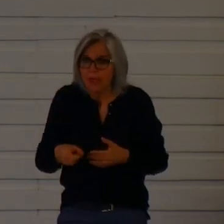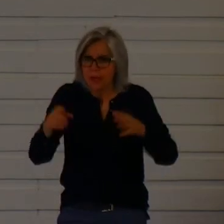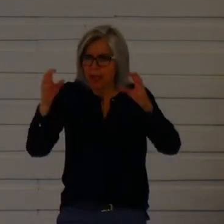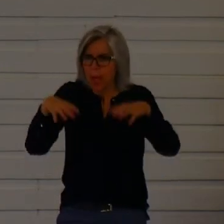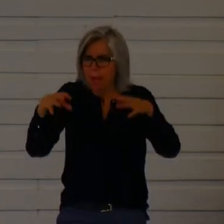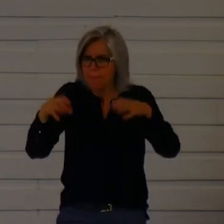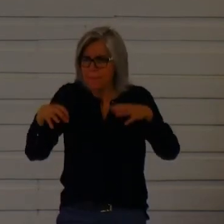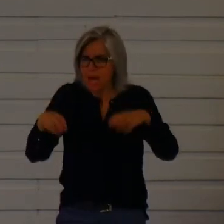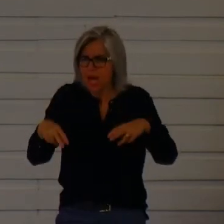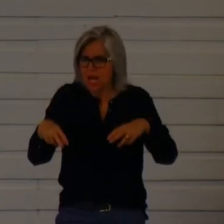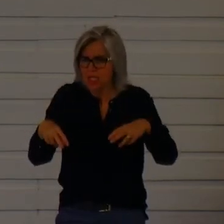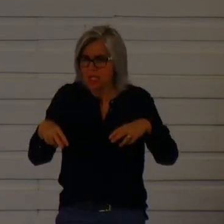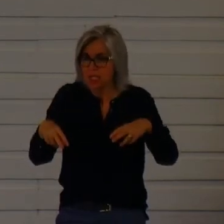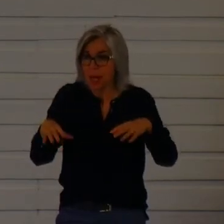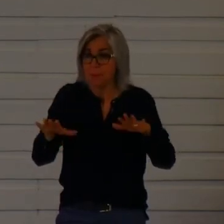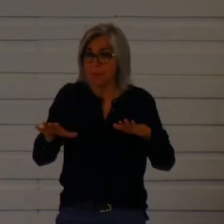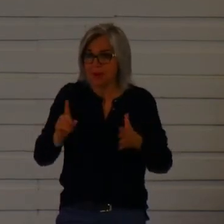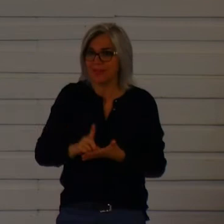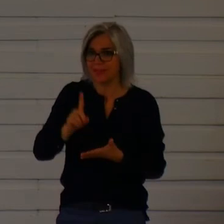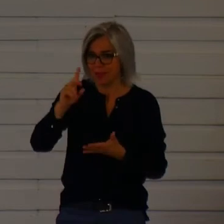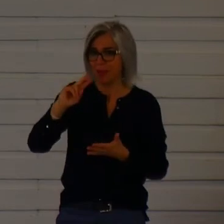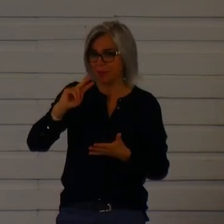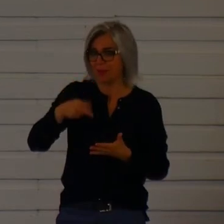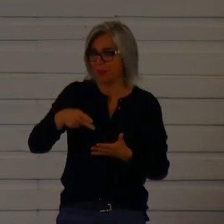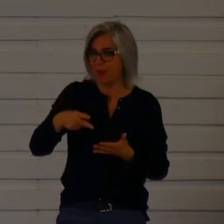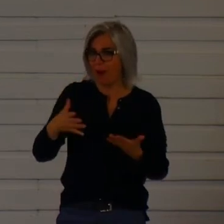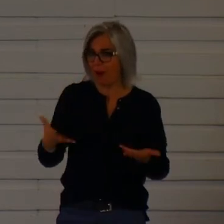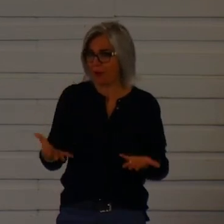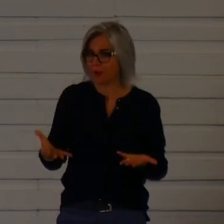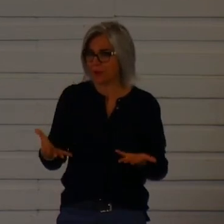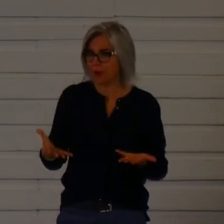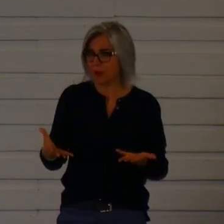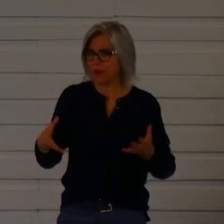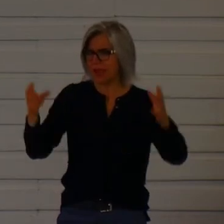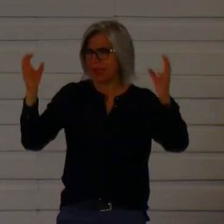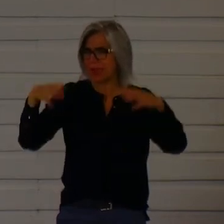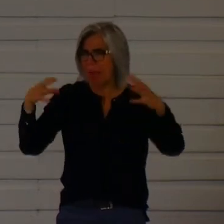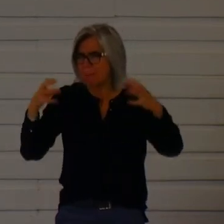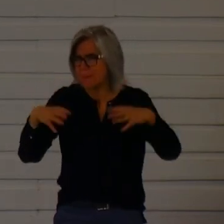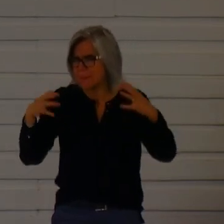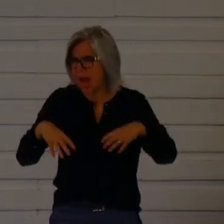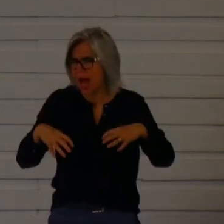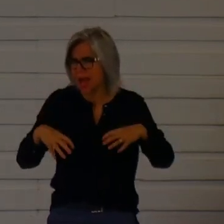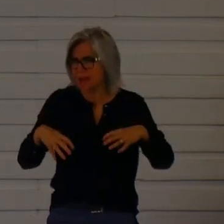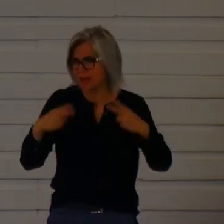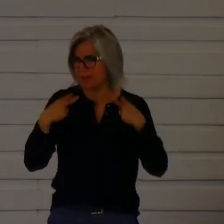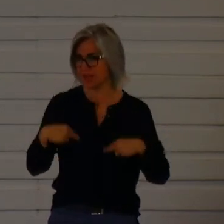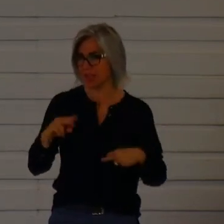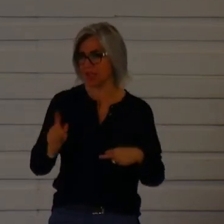Gloria a Dio. La tempesta non era finita, la tempesta non era